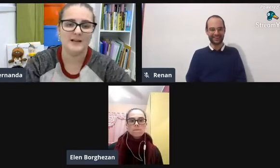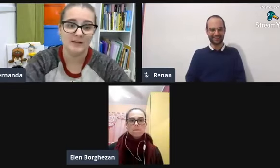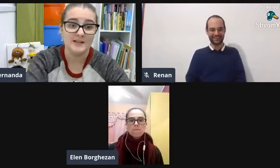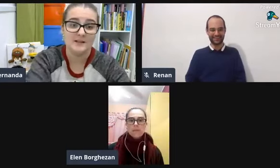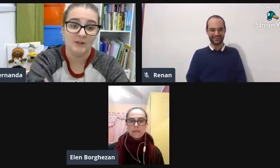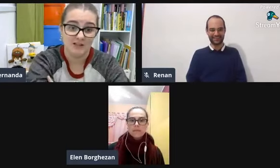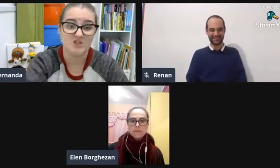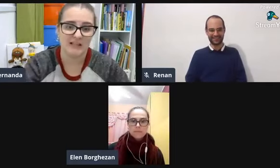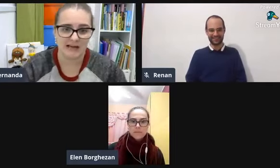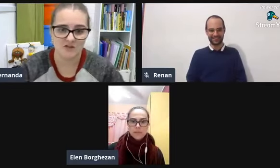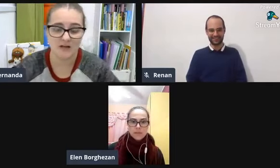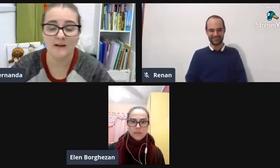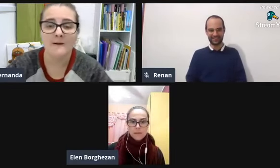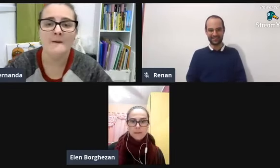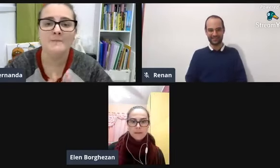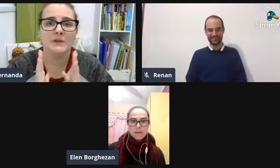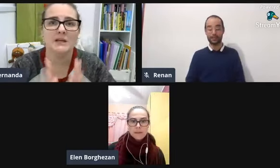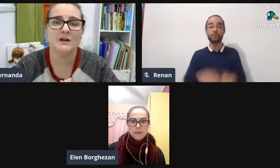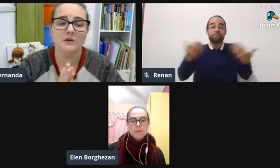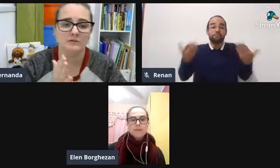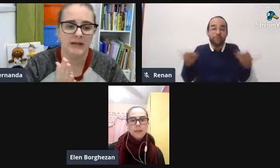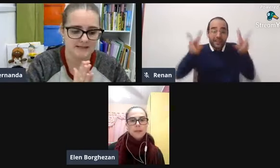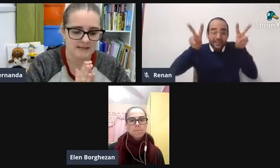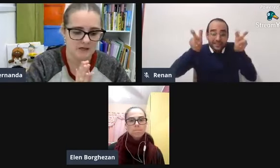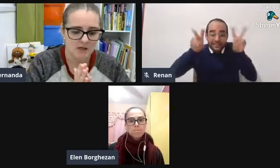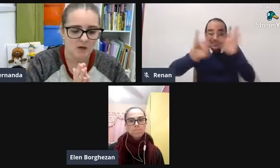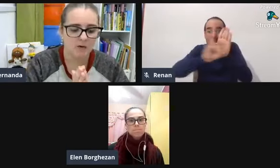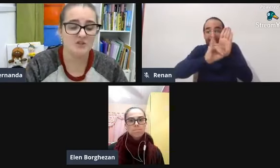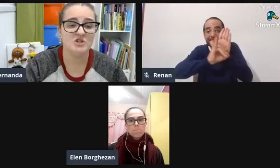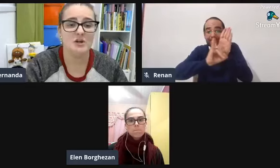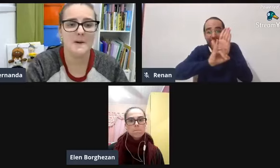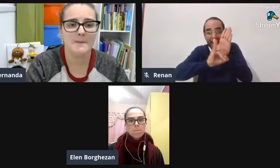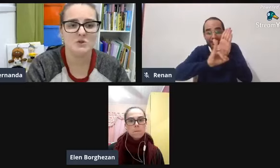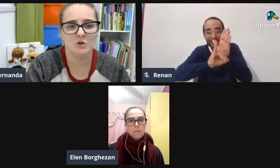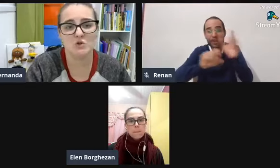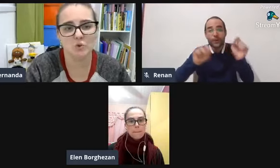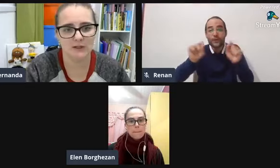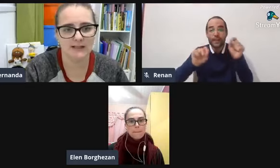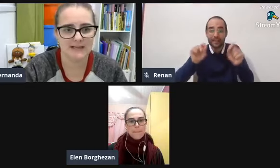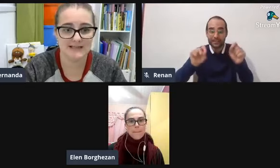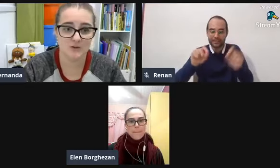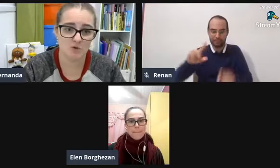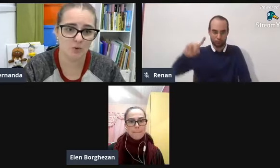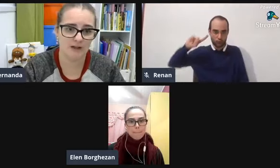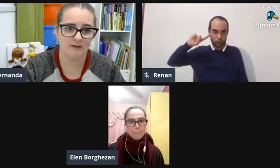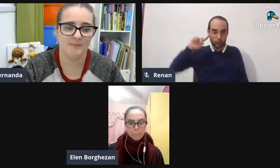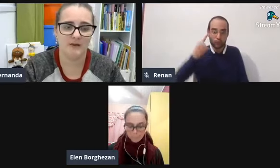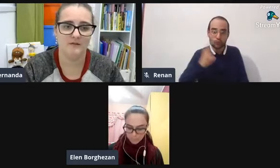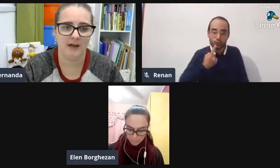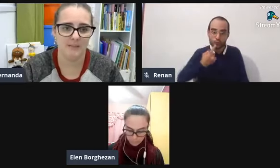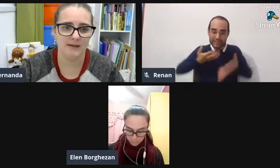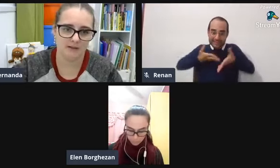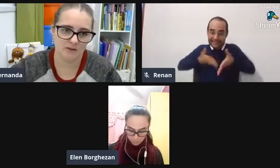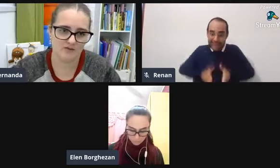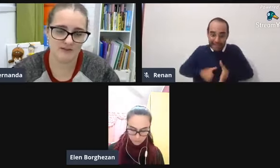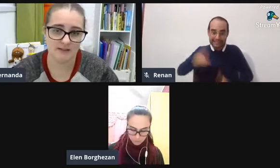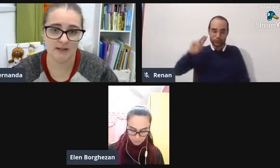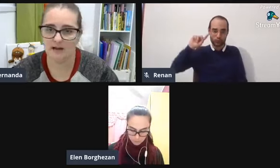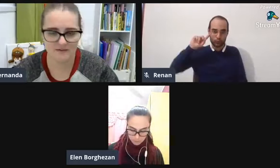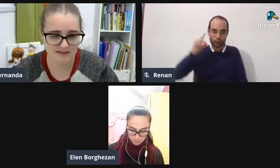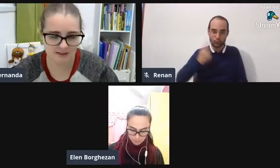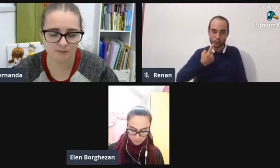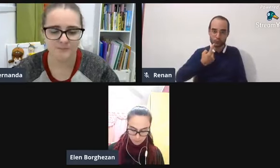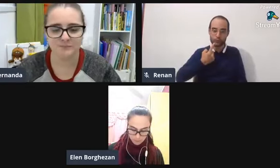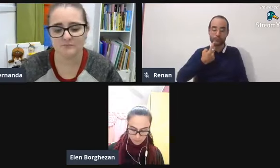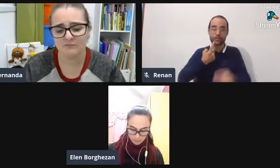manhã que falaram da questão da identidade, né? O que acontece? Sim. Quando a gente tem uma pessoa surda, que nasceu surda, e vai perdendo